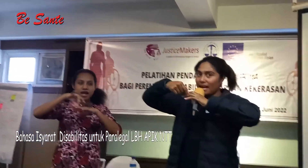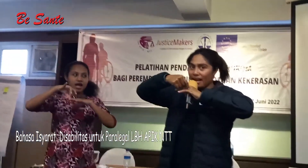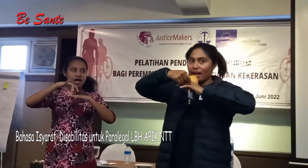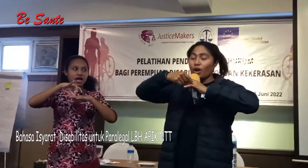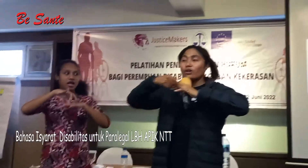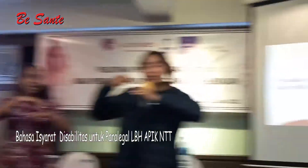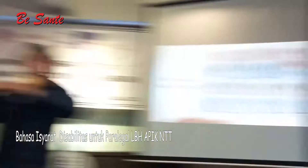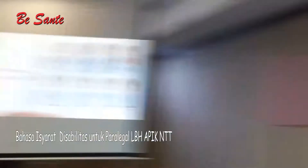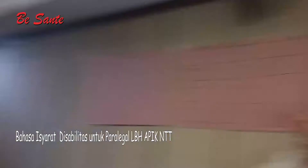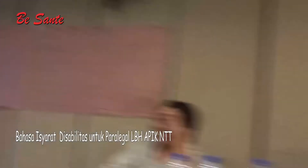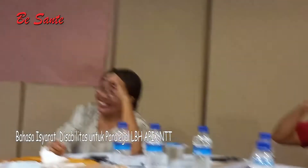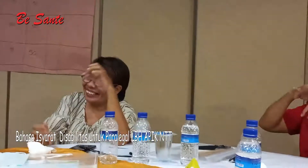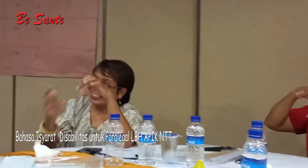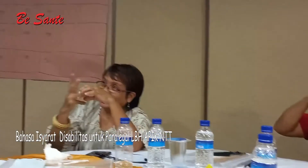Menikah. Saya sudah.